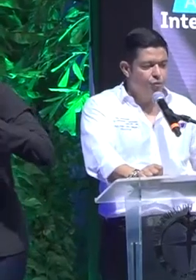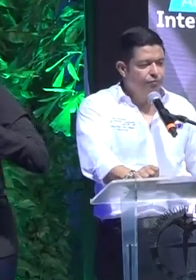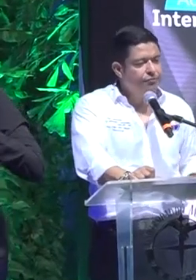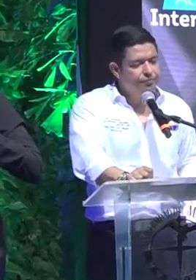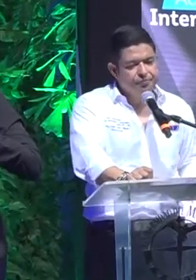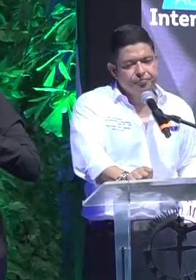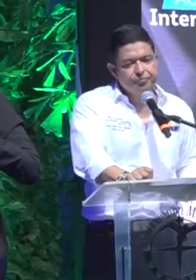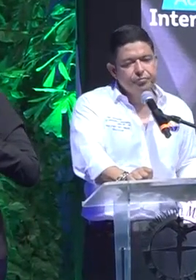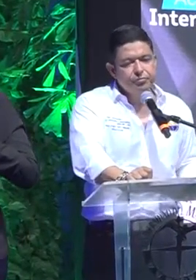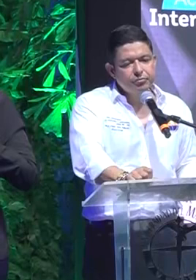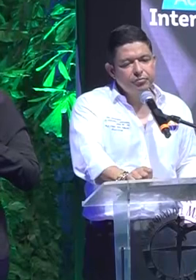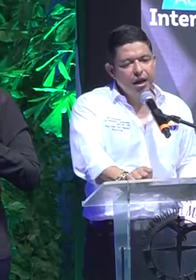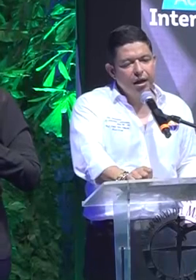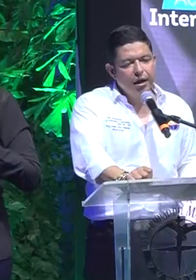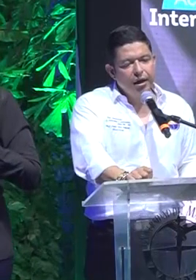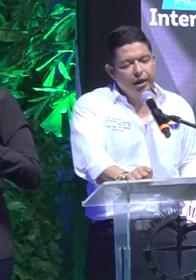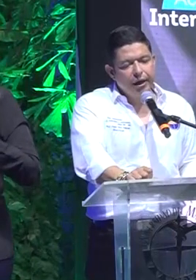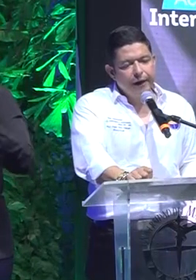ACAAU.